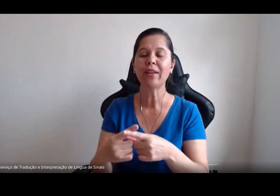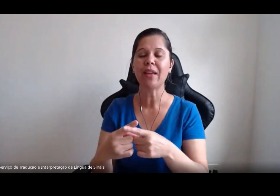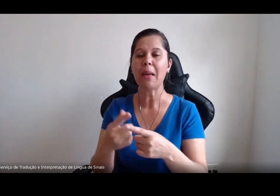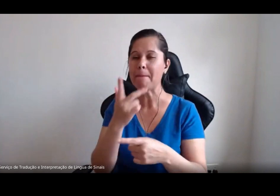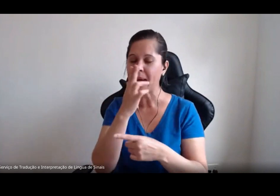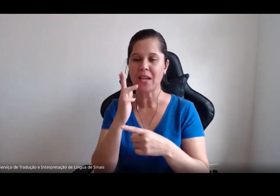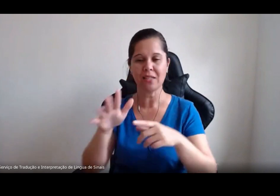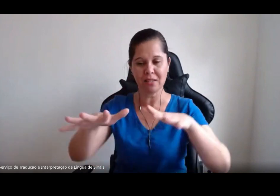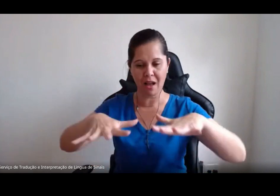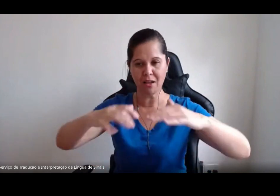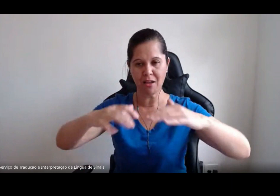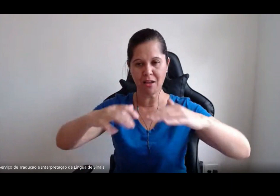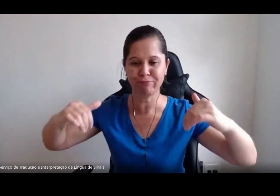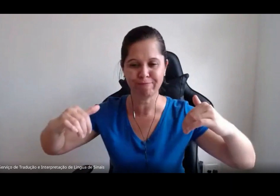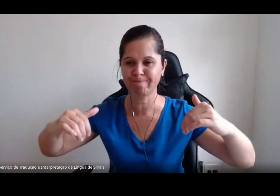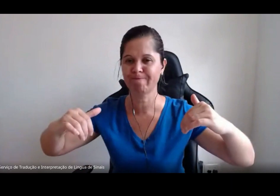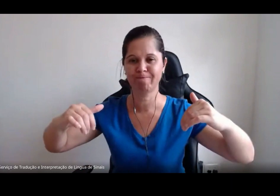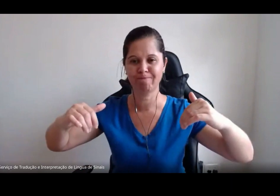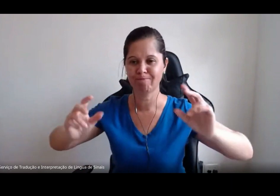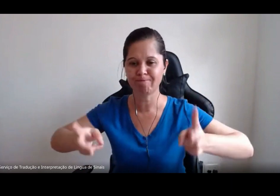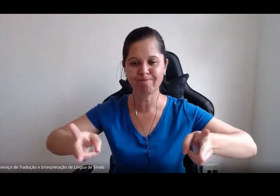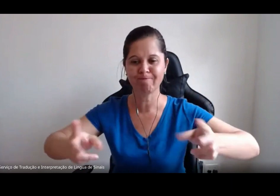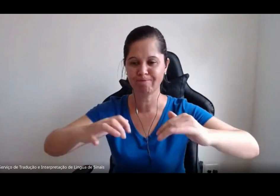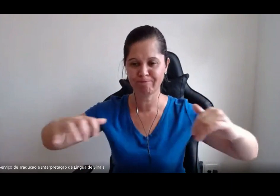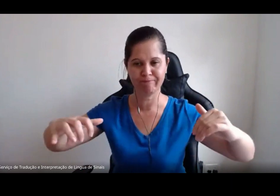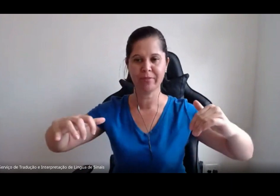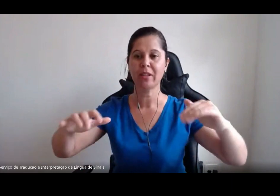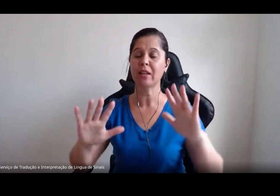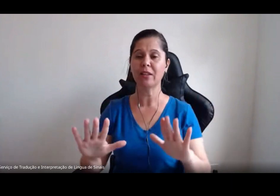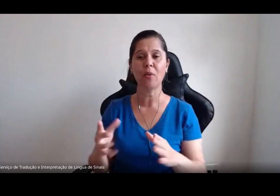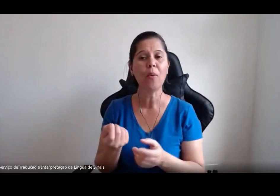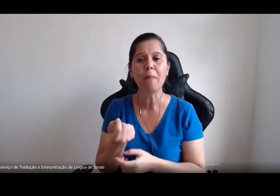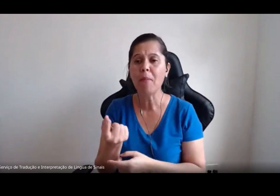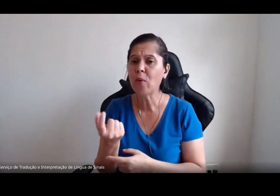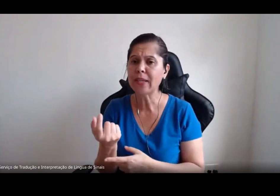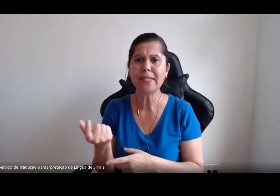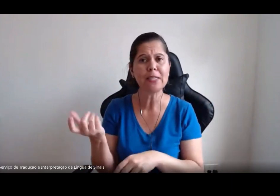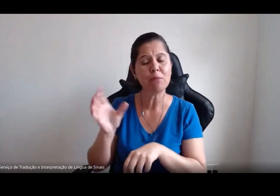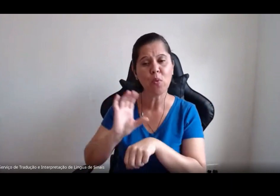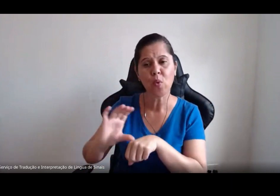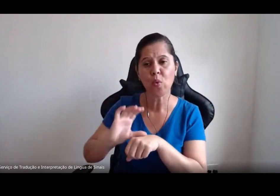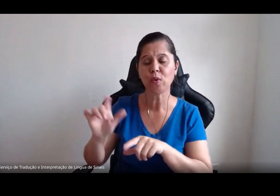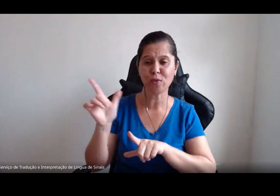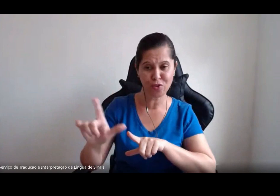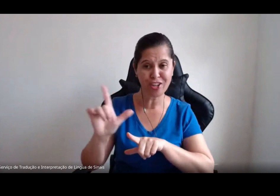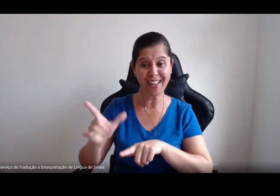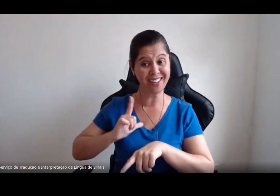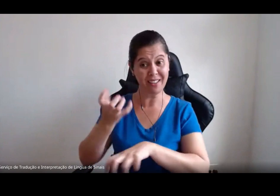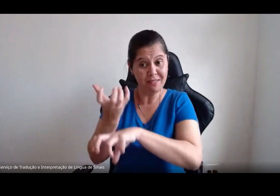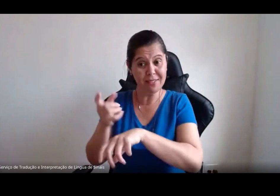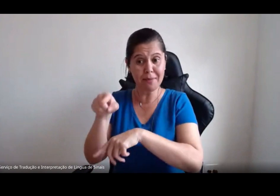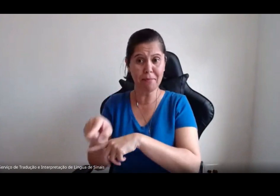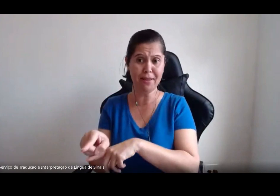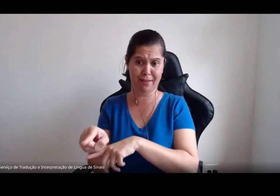de difusão do próprio campo, né? A gente tem, por exemplo, disciplinas de políticas linguísticas em poucos cursos de letras ainda no